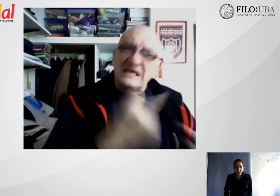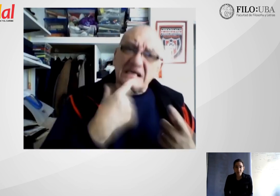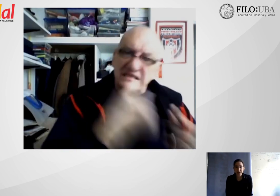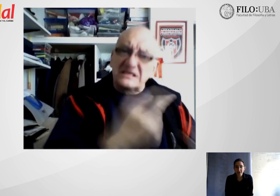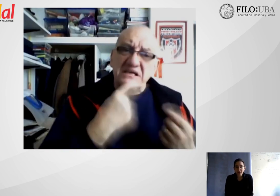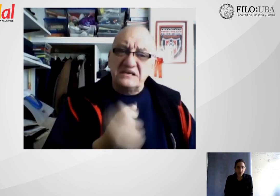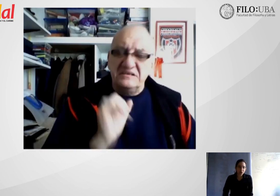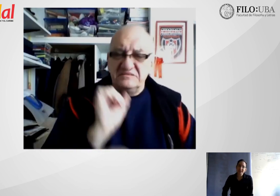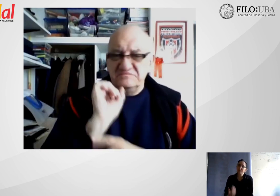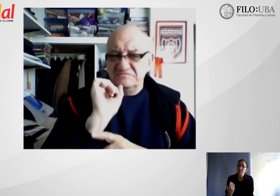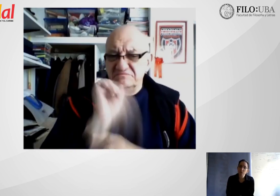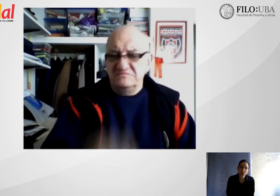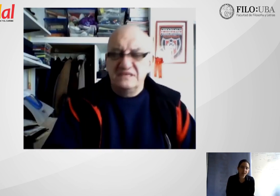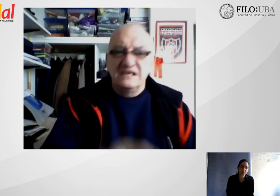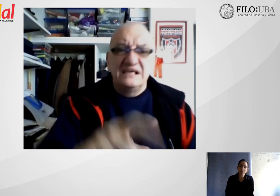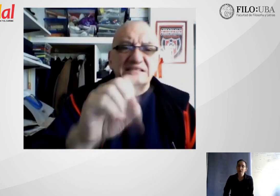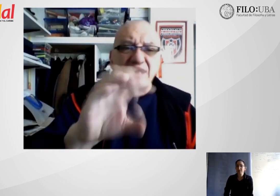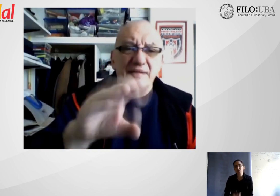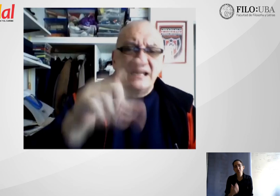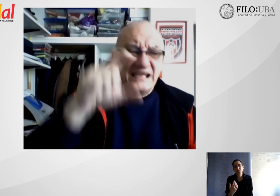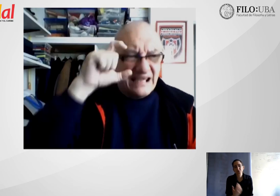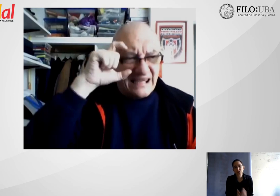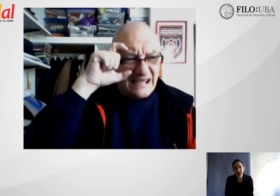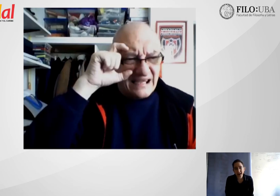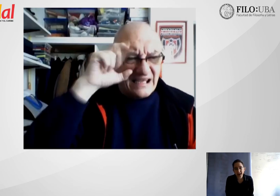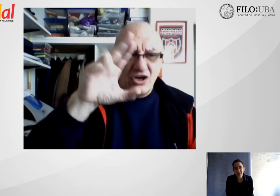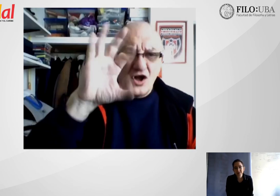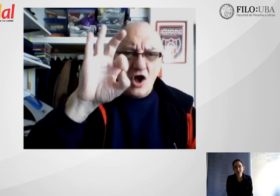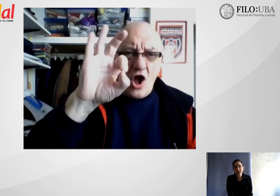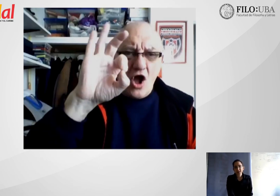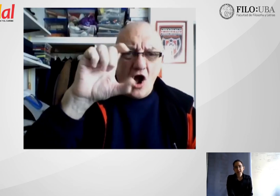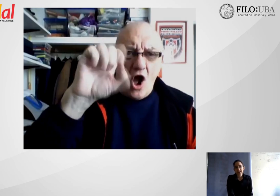hacemos? Bueno, nosotros ya hicimos muchas denuncias, denunciamos a un montón de